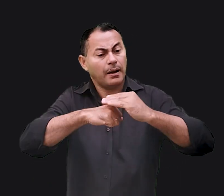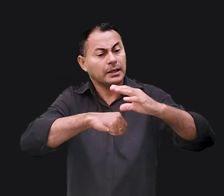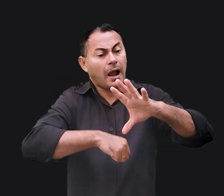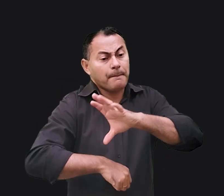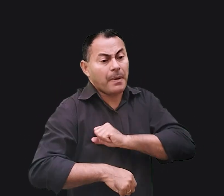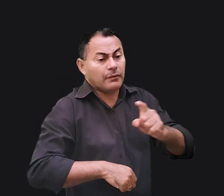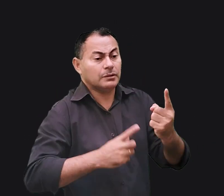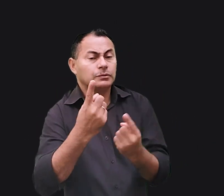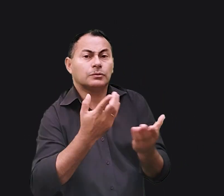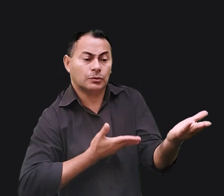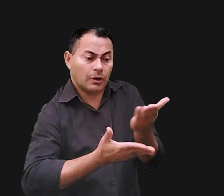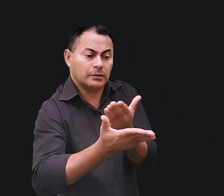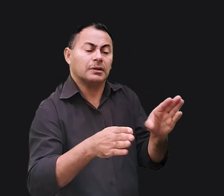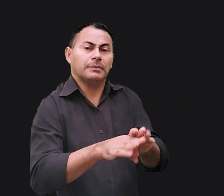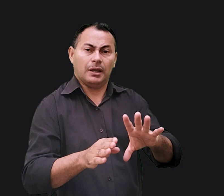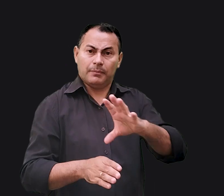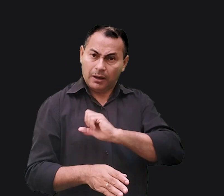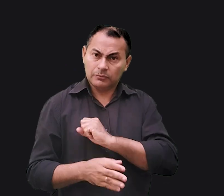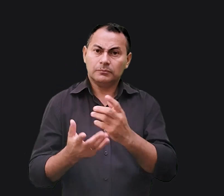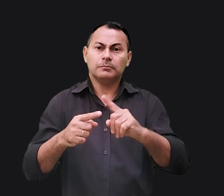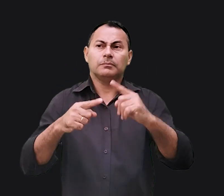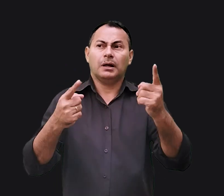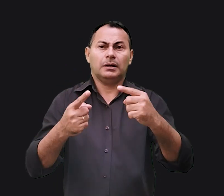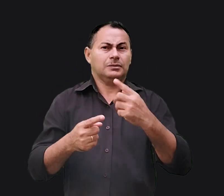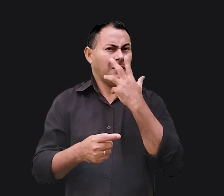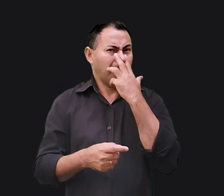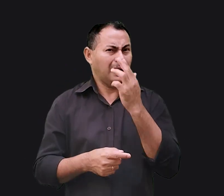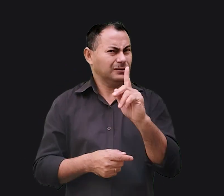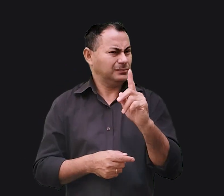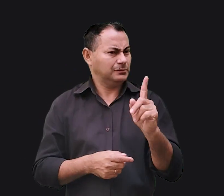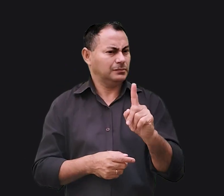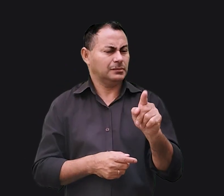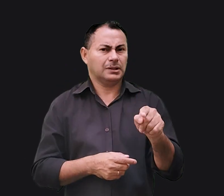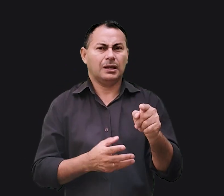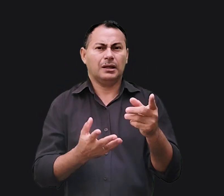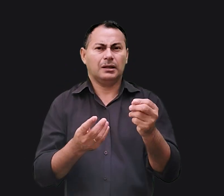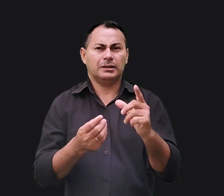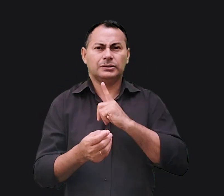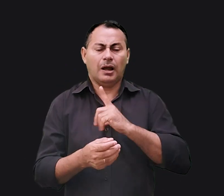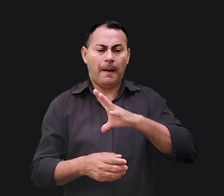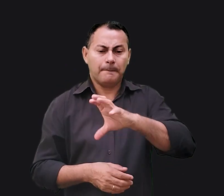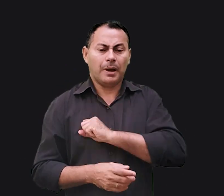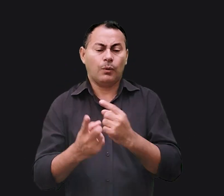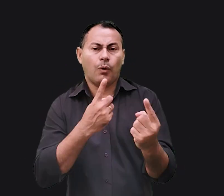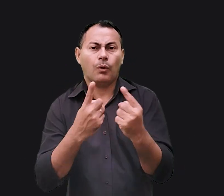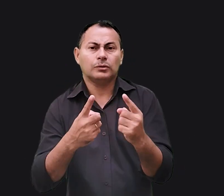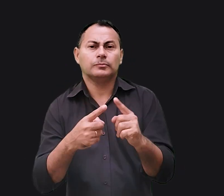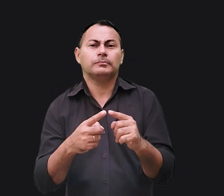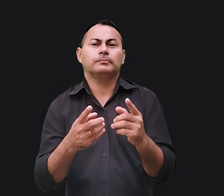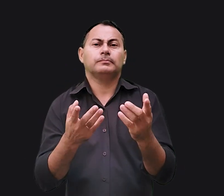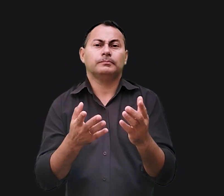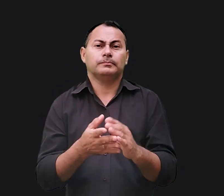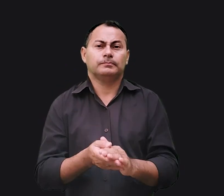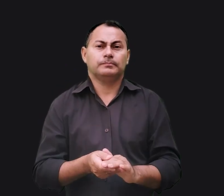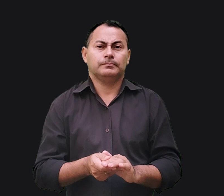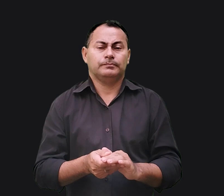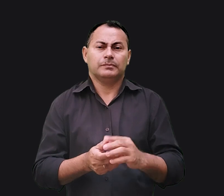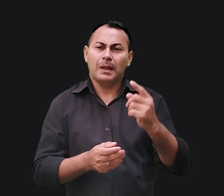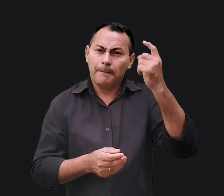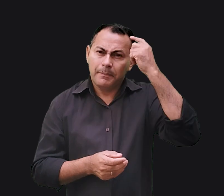que, em troca, eles também o amavam. Mas eu não acho que eles achassem que tinham que amar uns aos outros. Pensem como